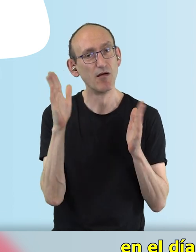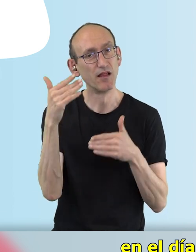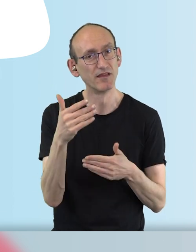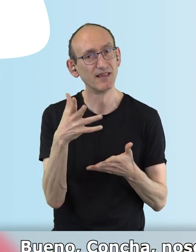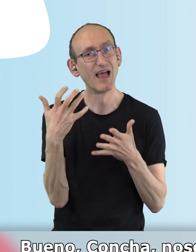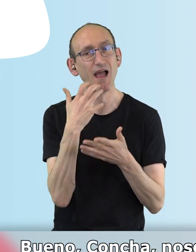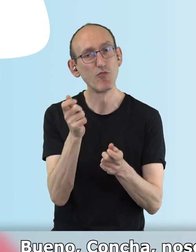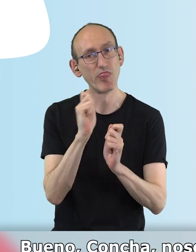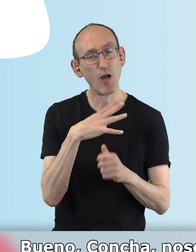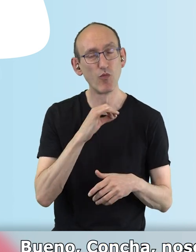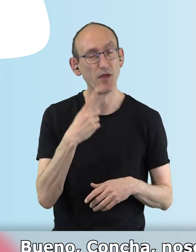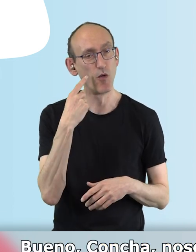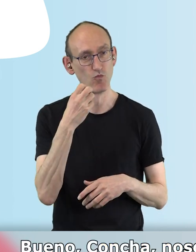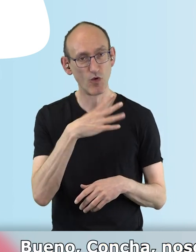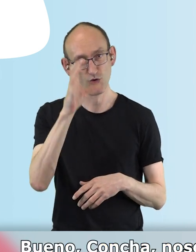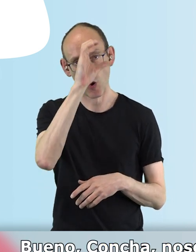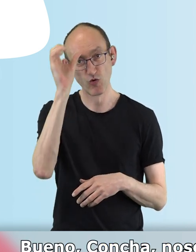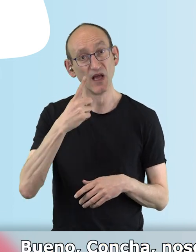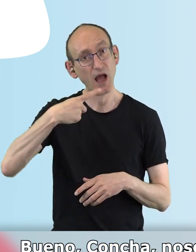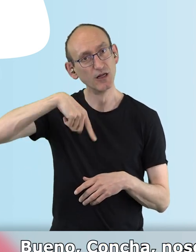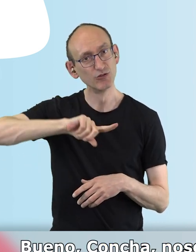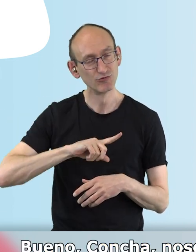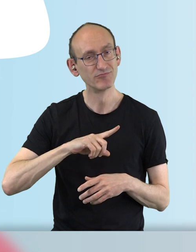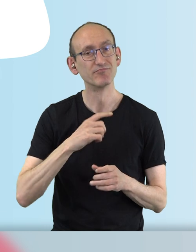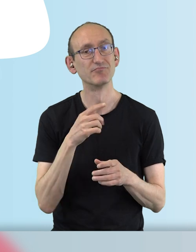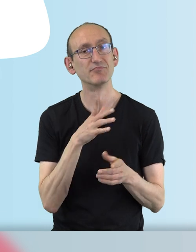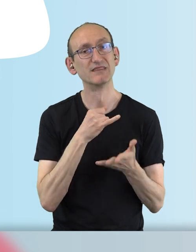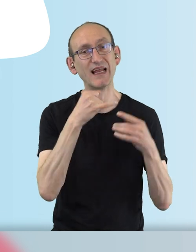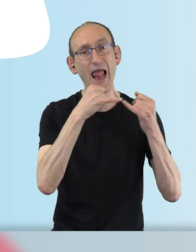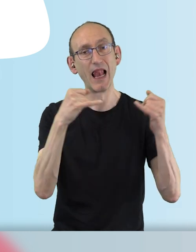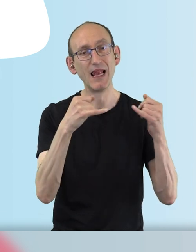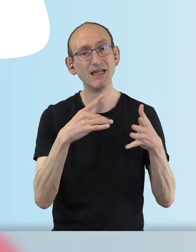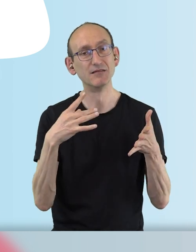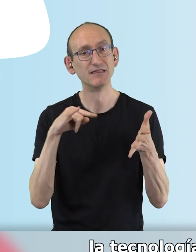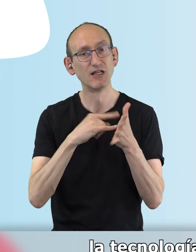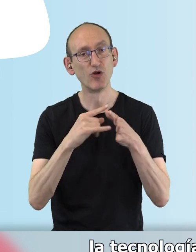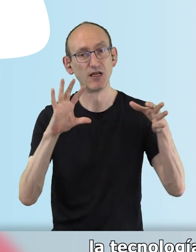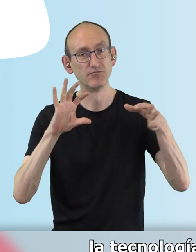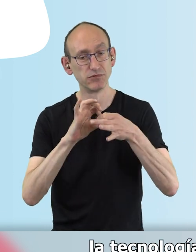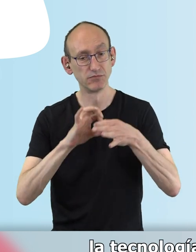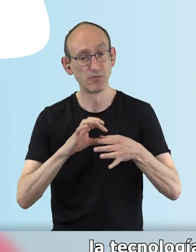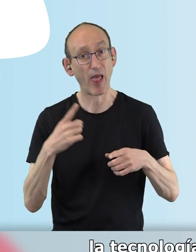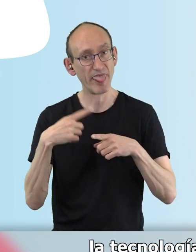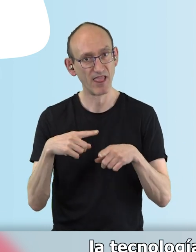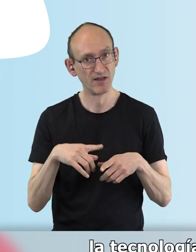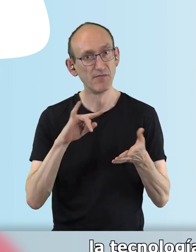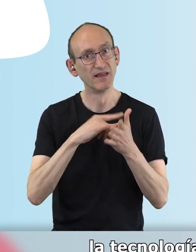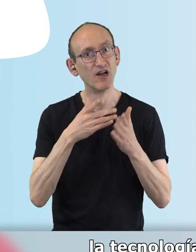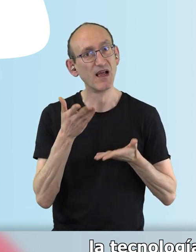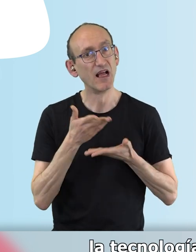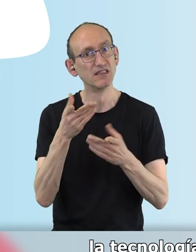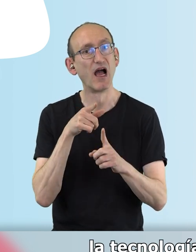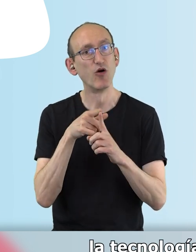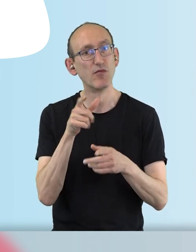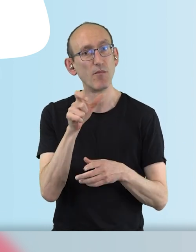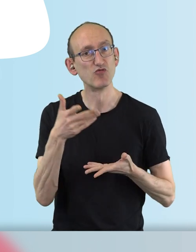que atendéis. Bueno, Concha, nosotros trabajamos en diferentes líneas en relación con la tecnología y la tecnología asistiva para